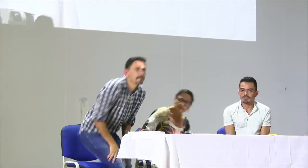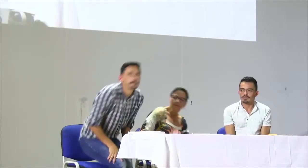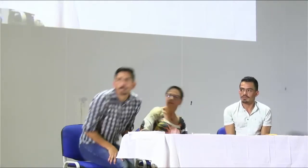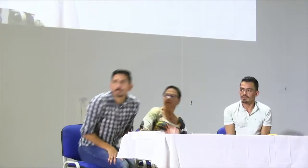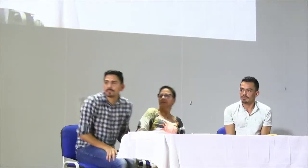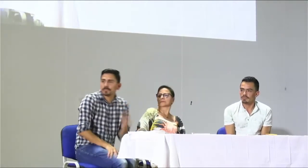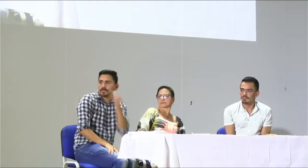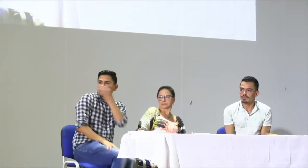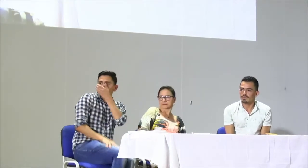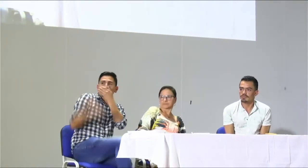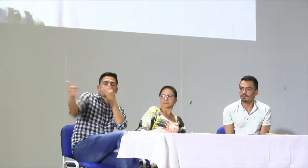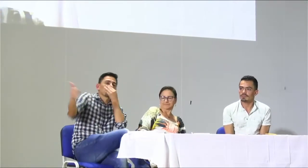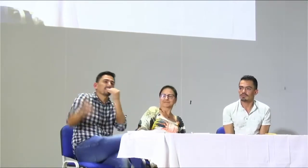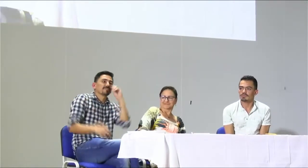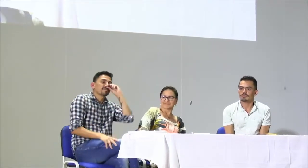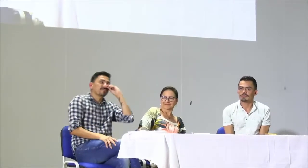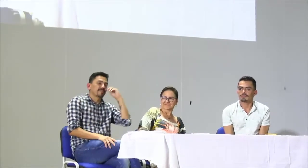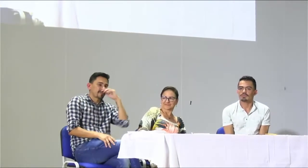gracias